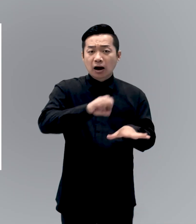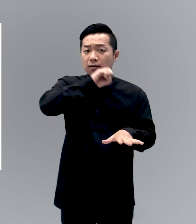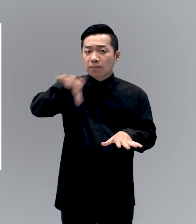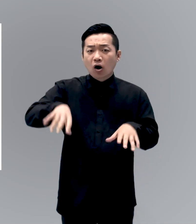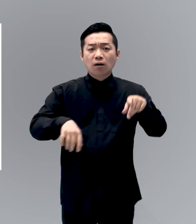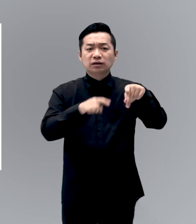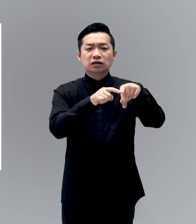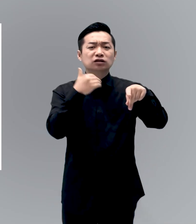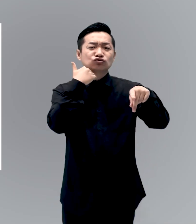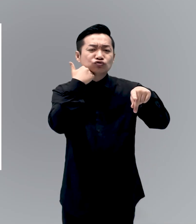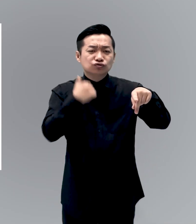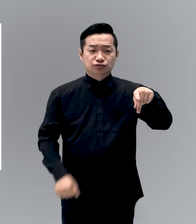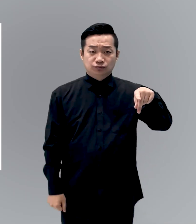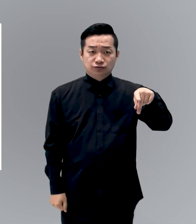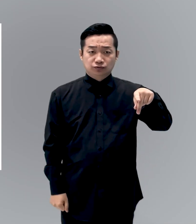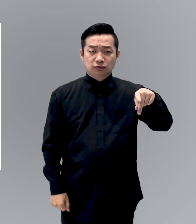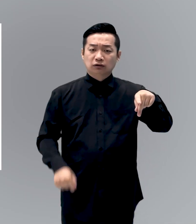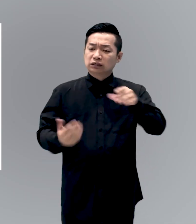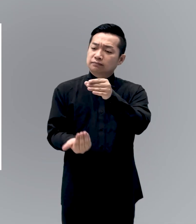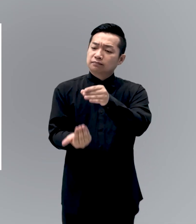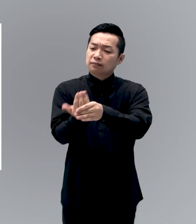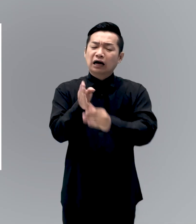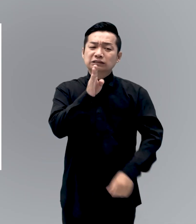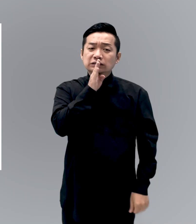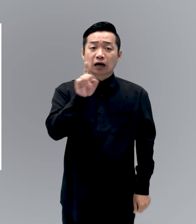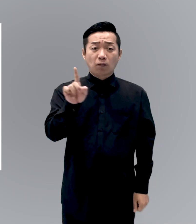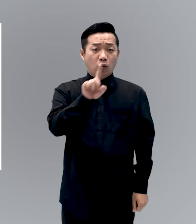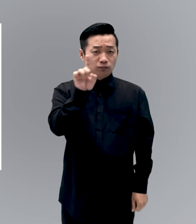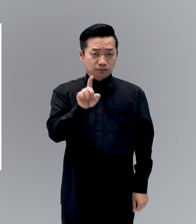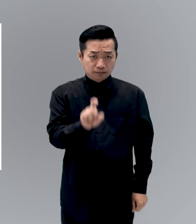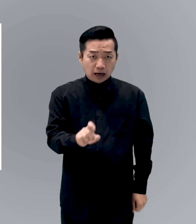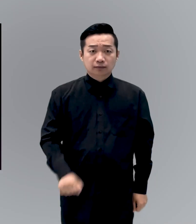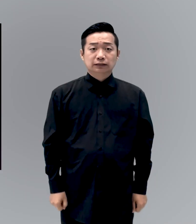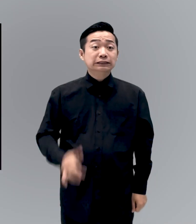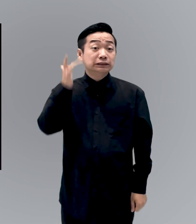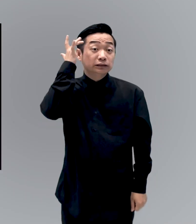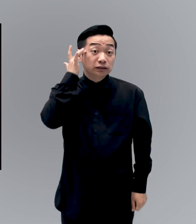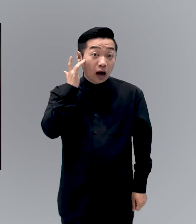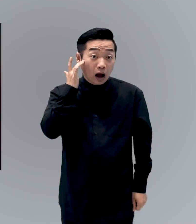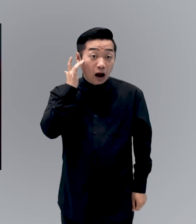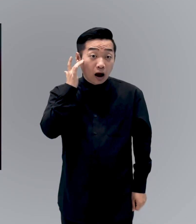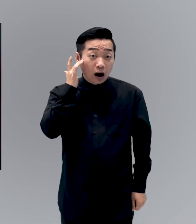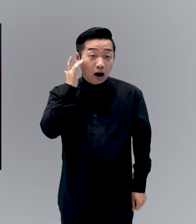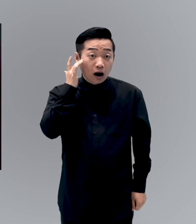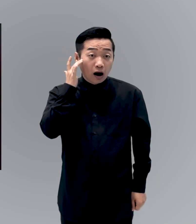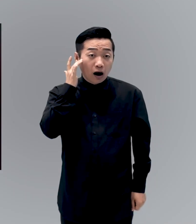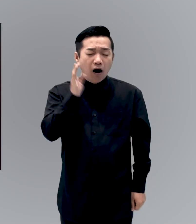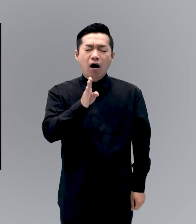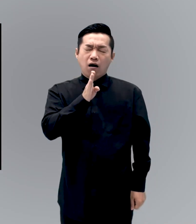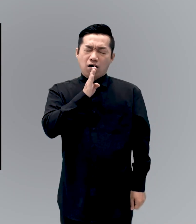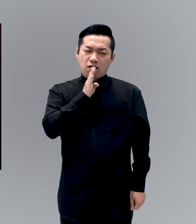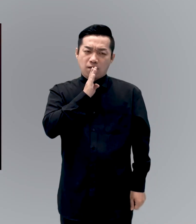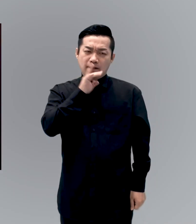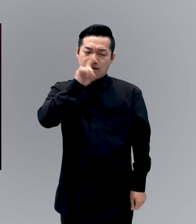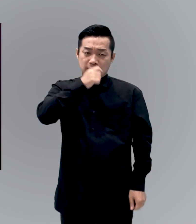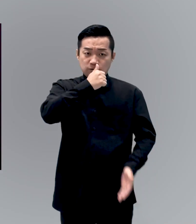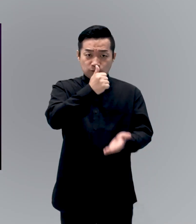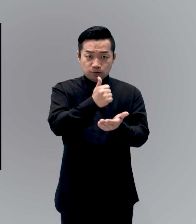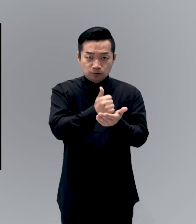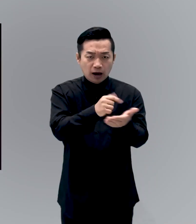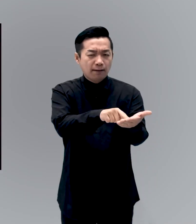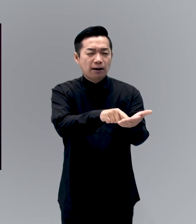첫 번째는 헤어진 여자친구 사브리나. 그녀는 매혹적인 배우이자 뮤지였다. 재결합을 바라는 것 같았지만 내가